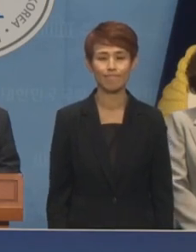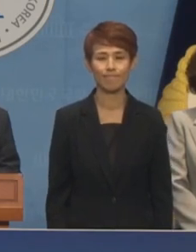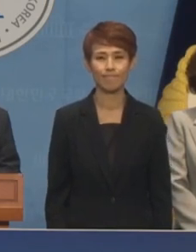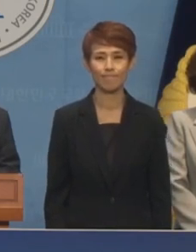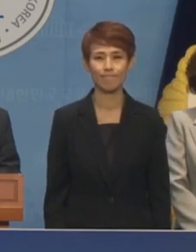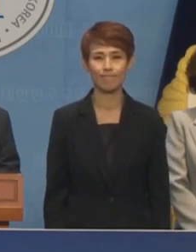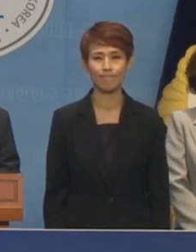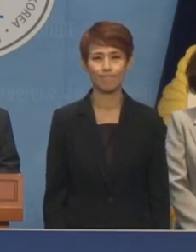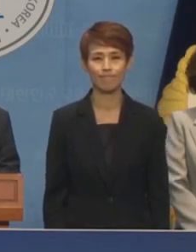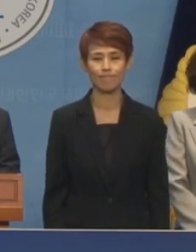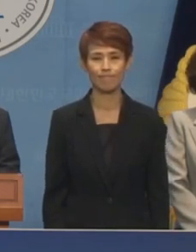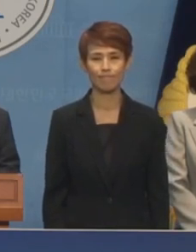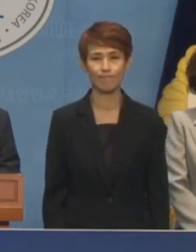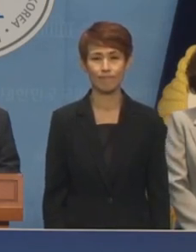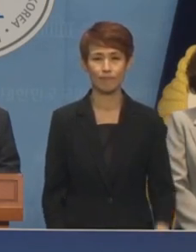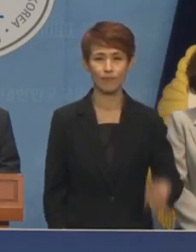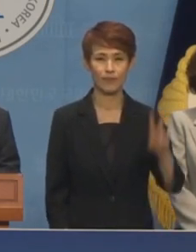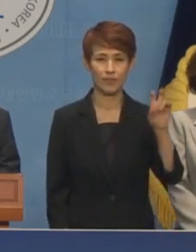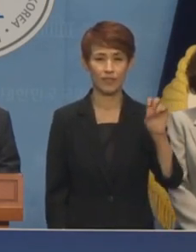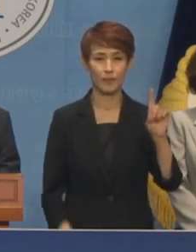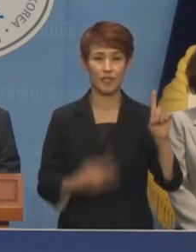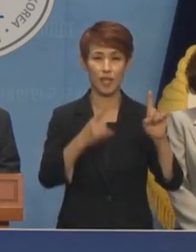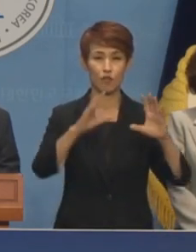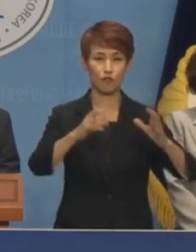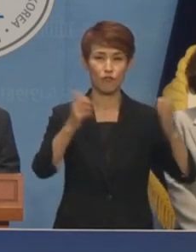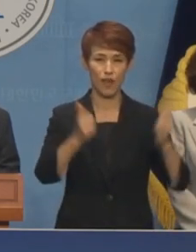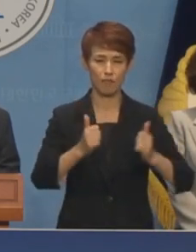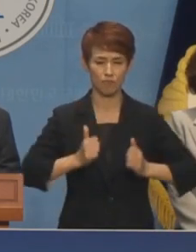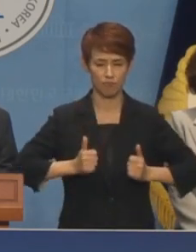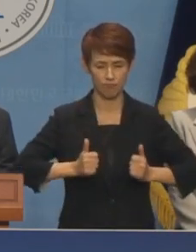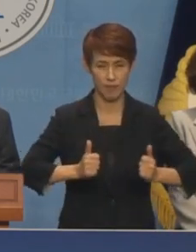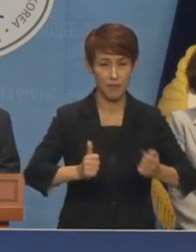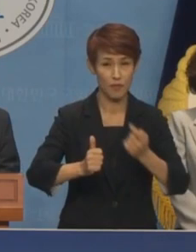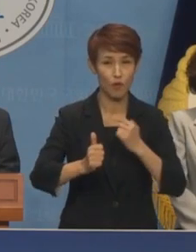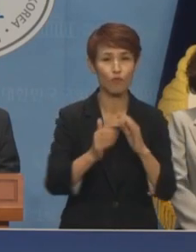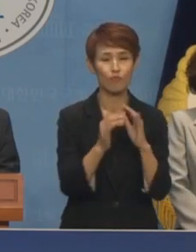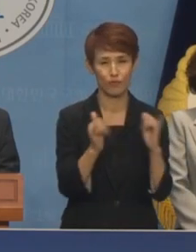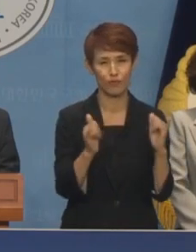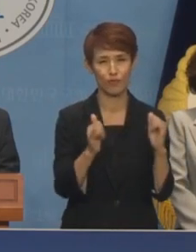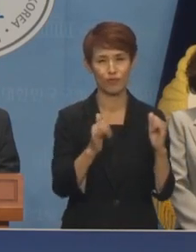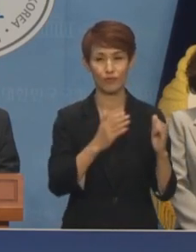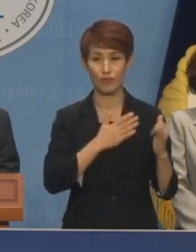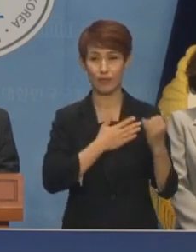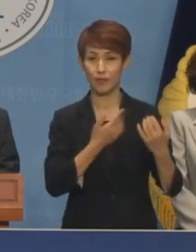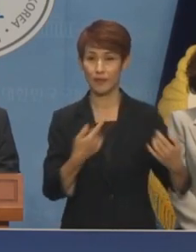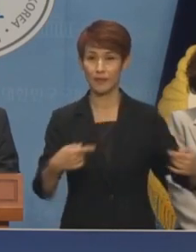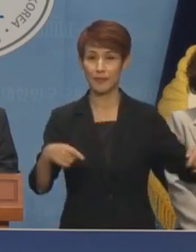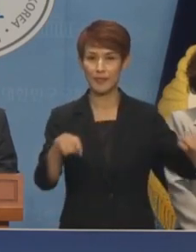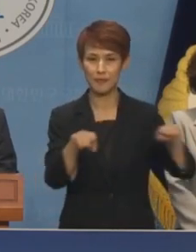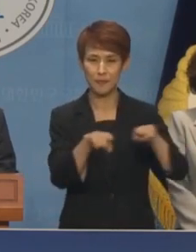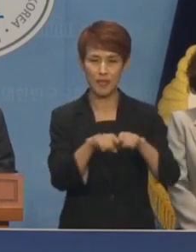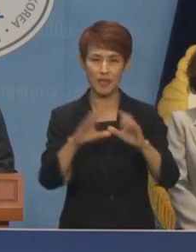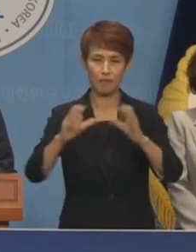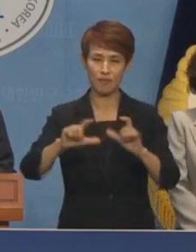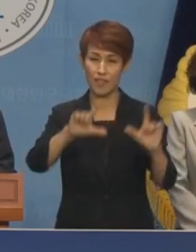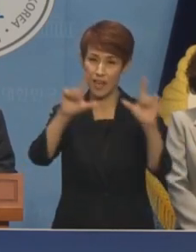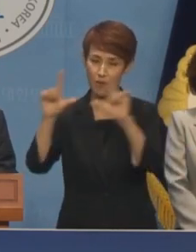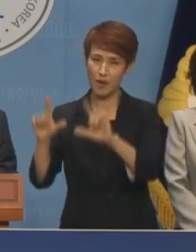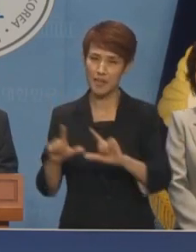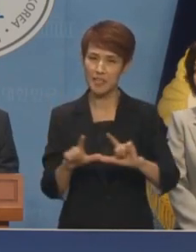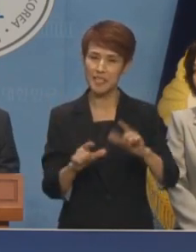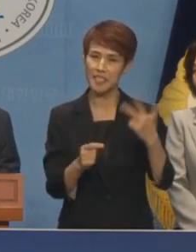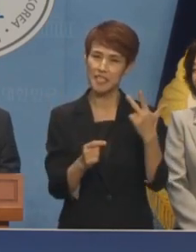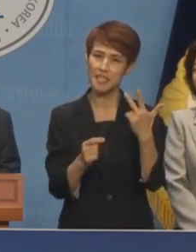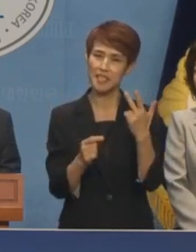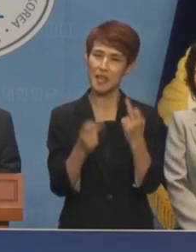대표적으로 치열하게 21대 국회를 보낸 분입니다. 저랑 같이 민생 7남매? 민생